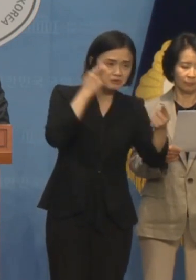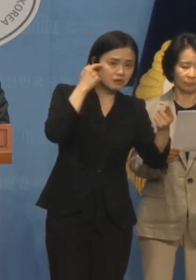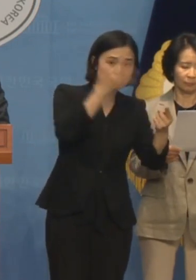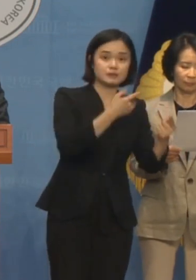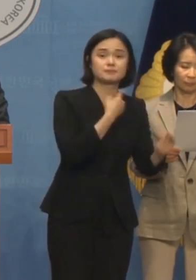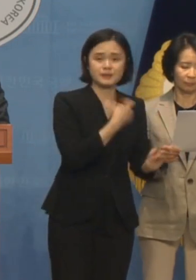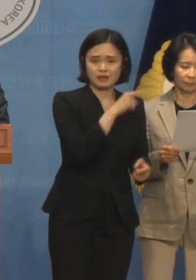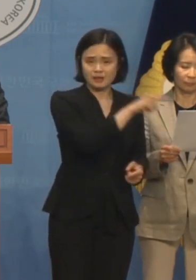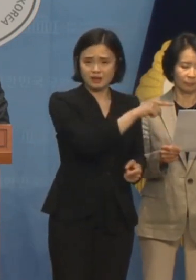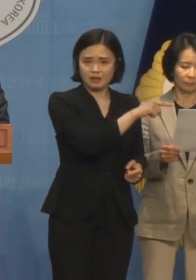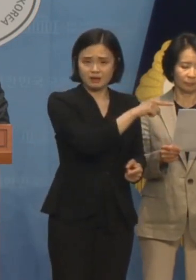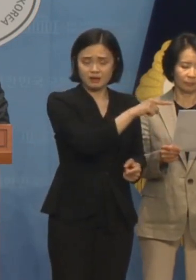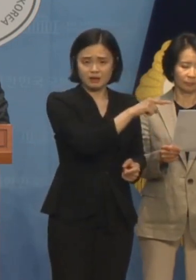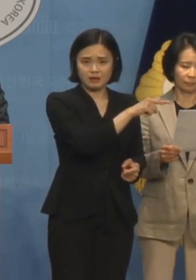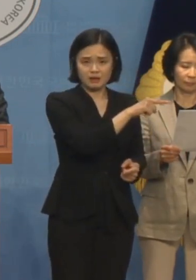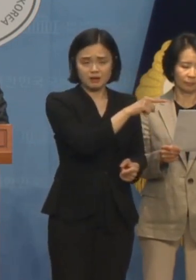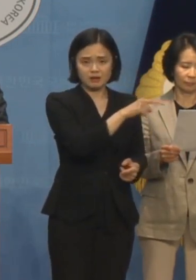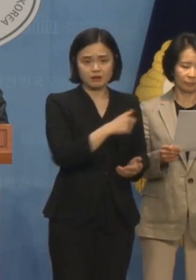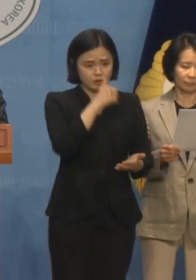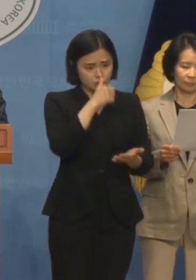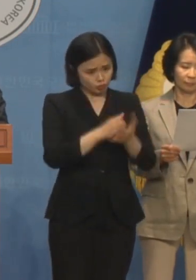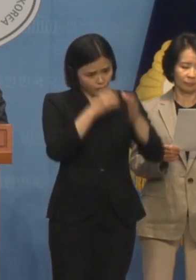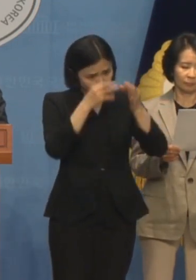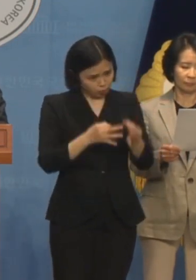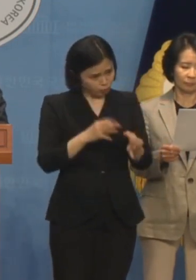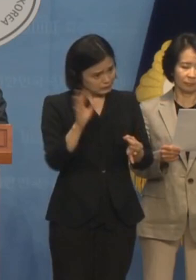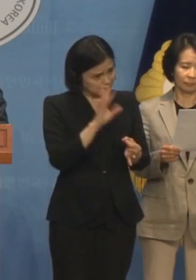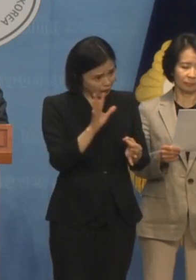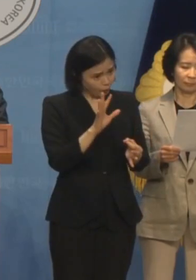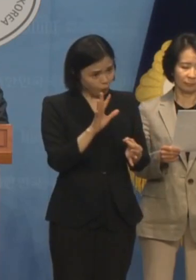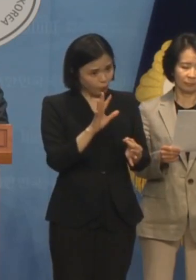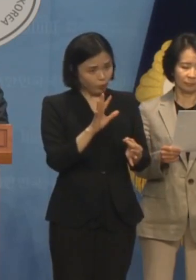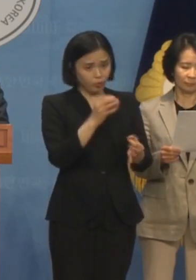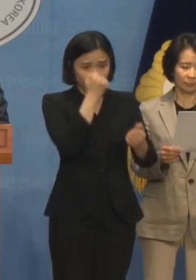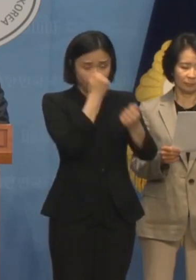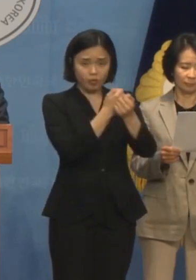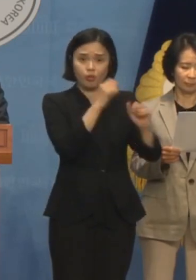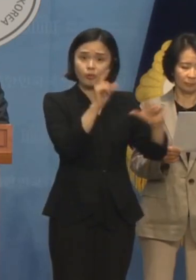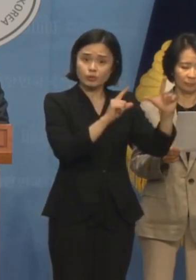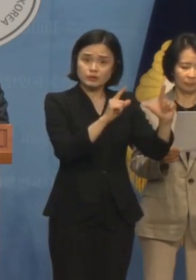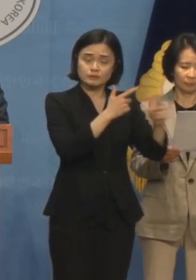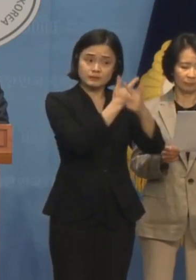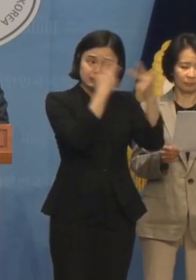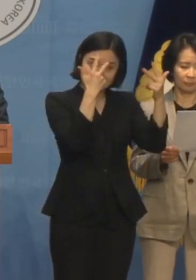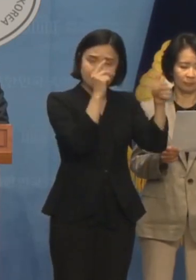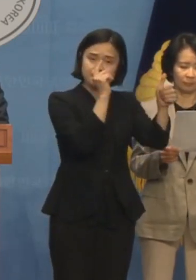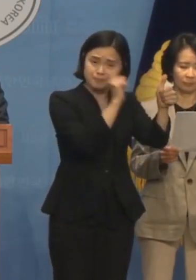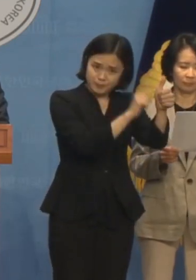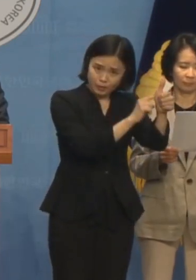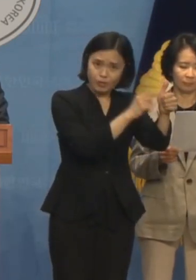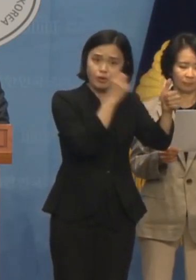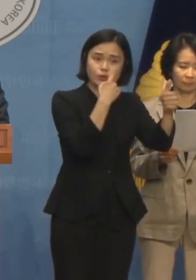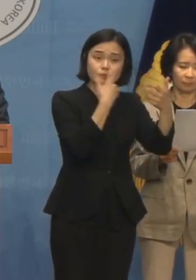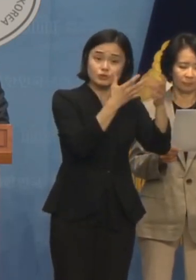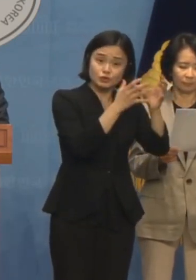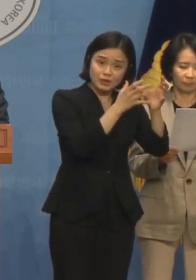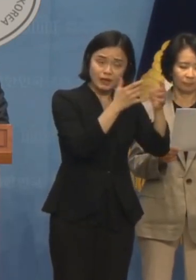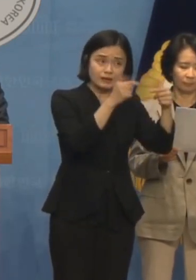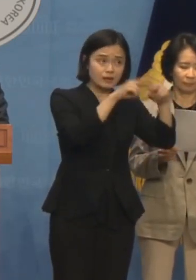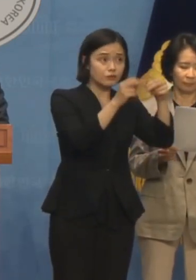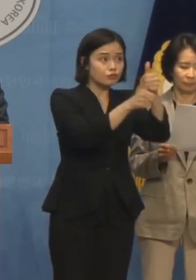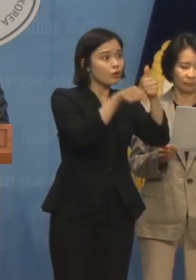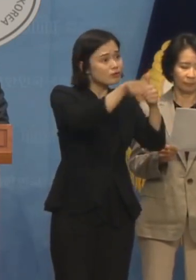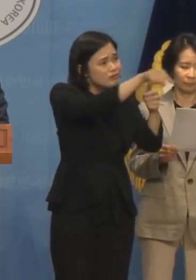말 그대로 윤리적 문제가 차고 넘치는 이재명 당대표를 비롯해서 민주당 상임위원 중에도 정말 따지고